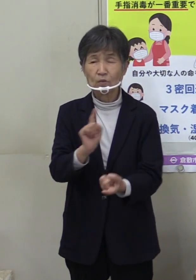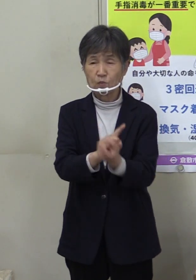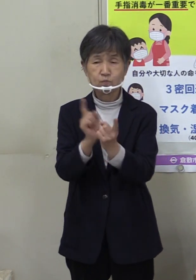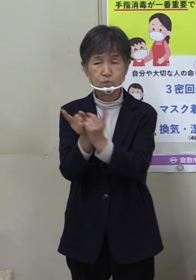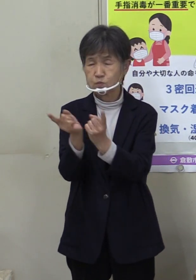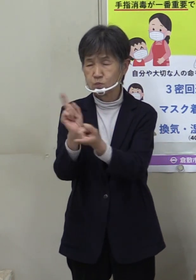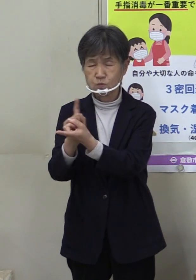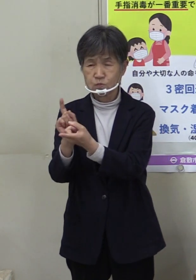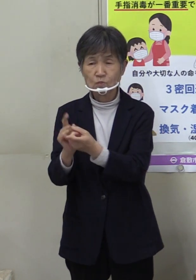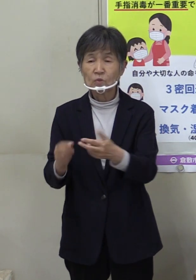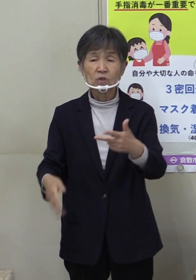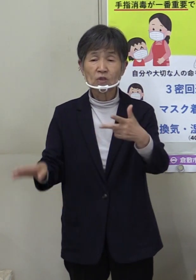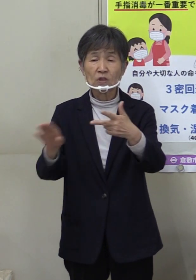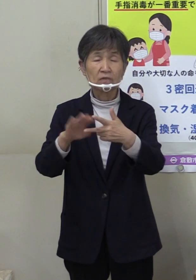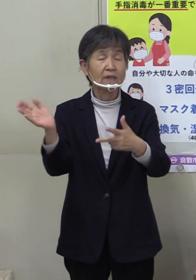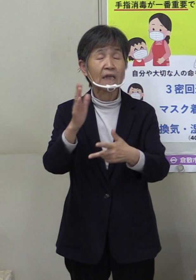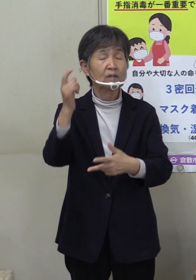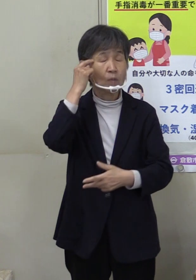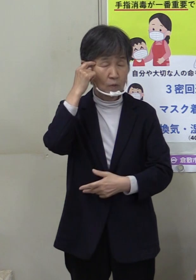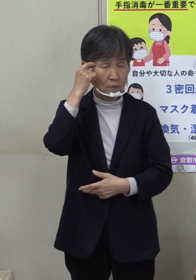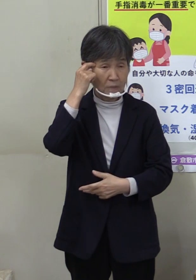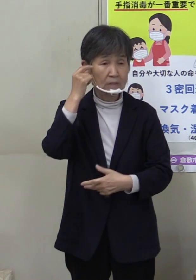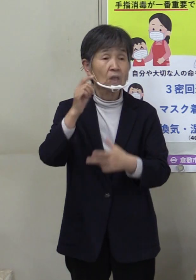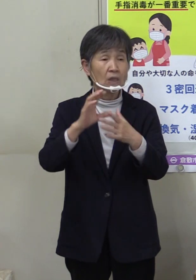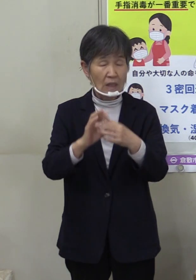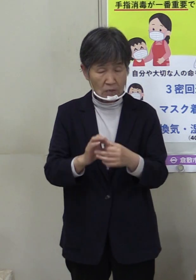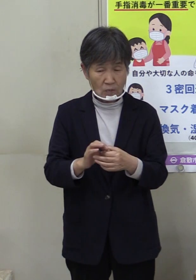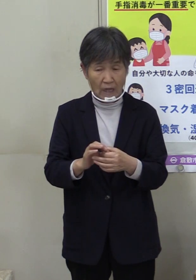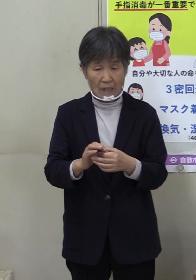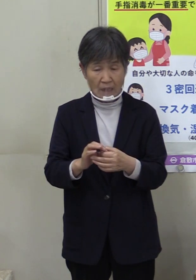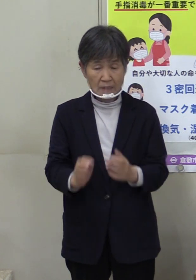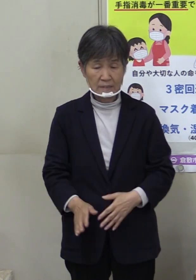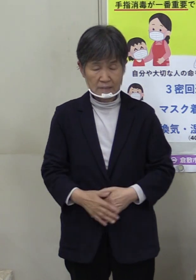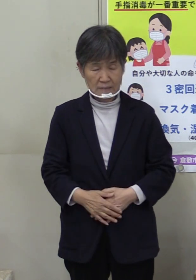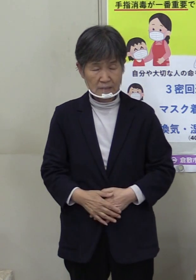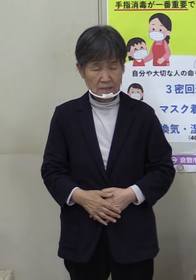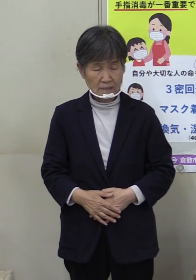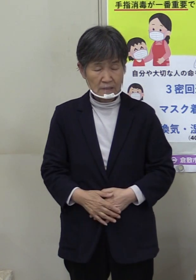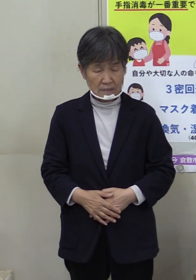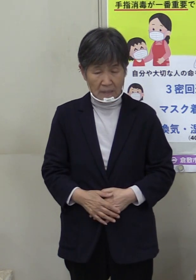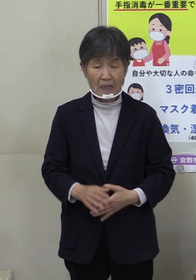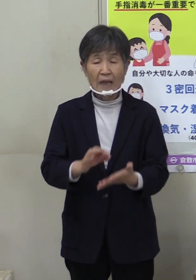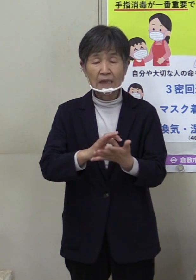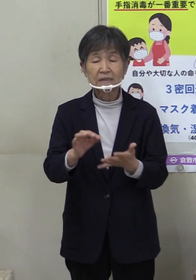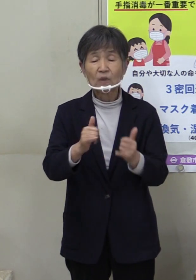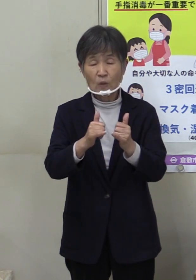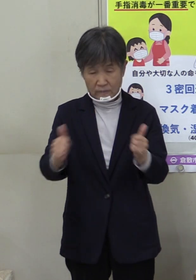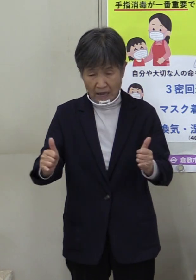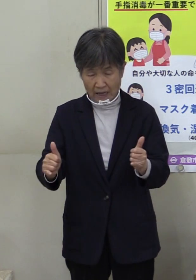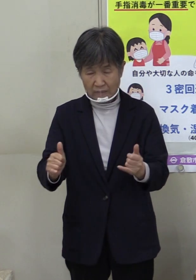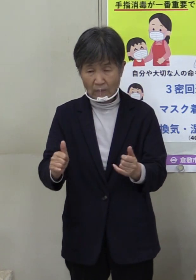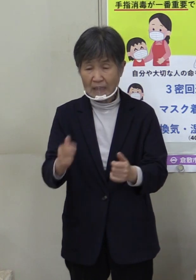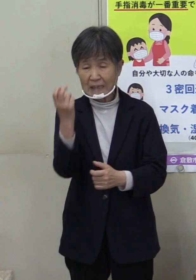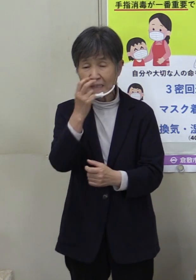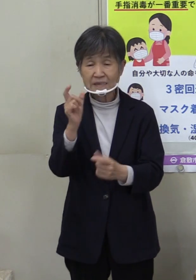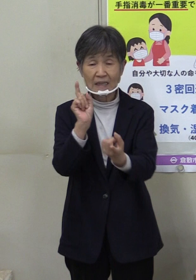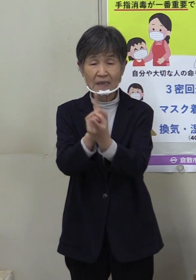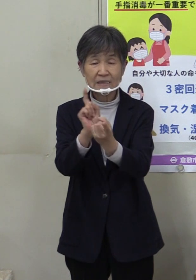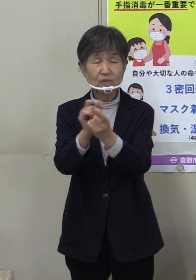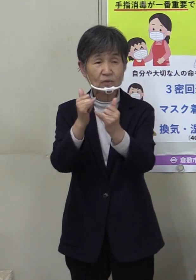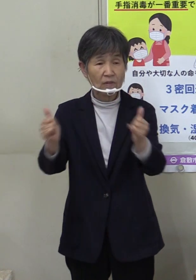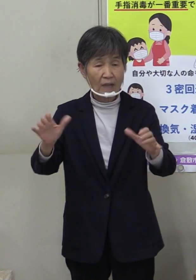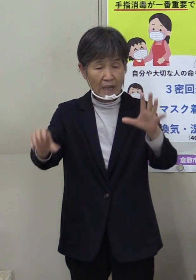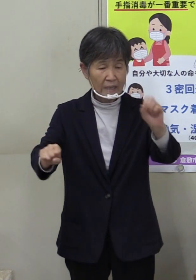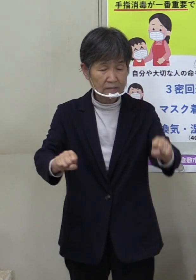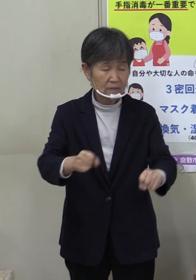と思っています。 したがって、利用者並びにその検査対象というのは把握をされていると。 はい、把握しております。 で、ごめん